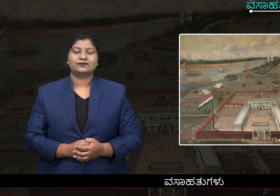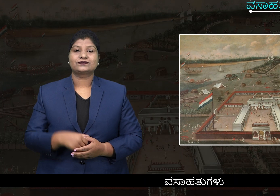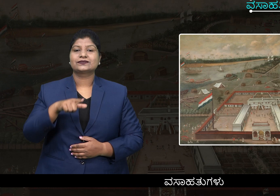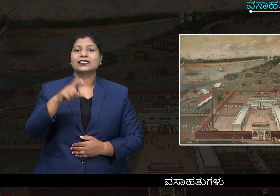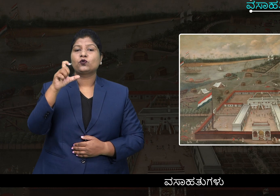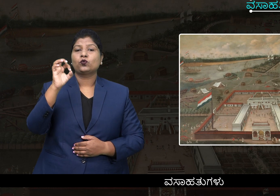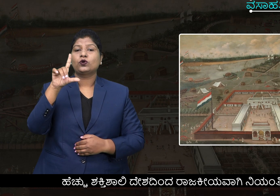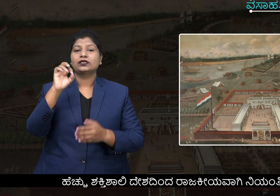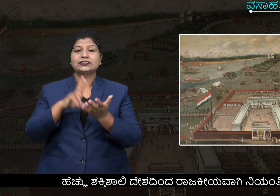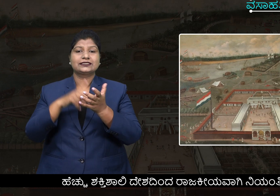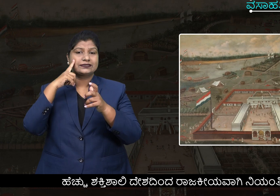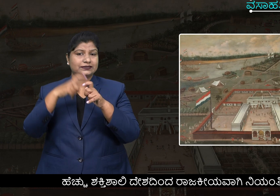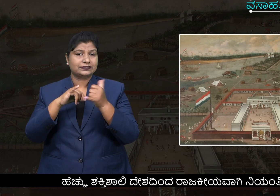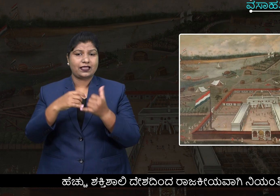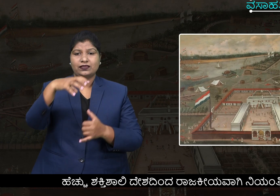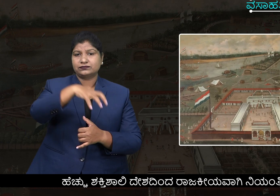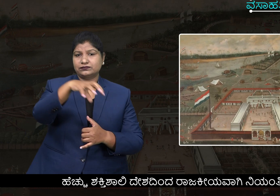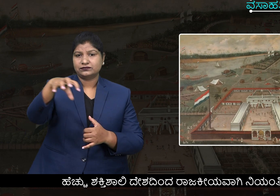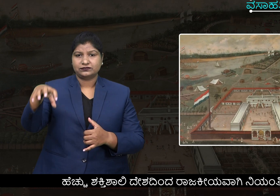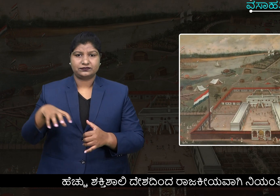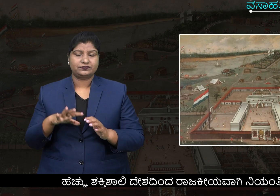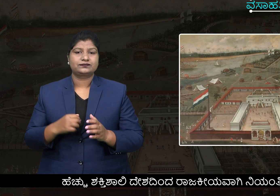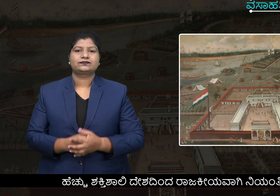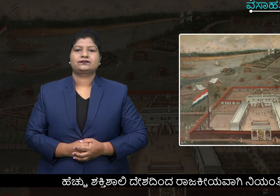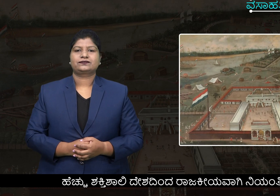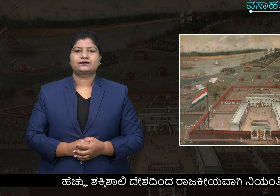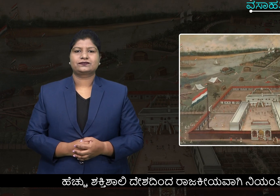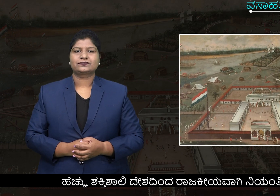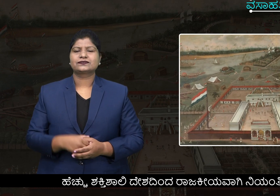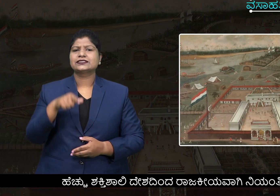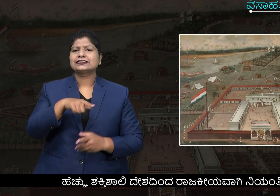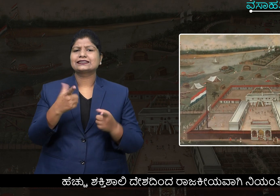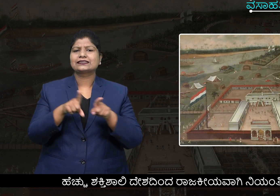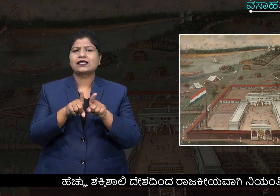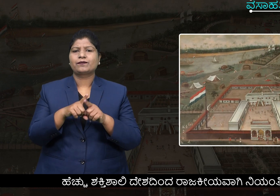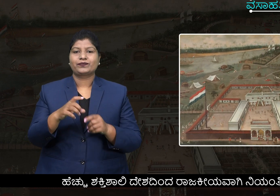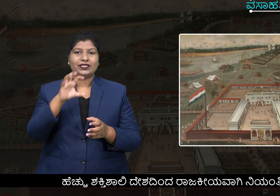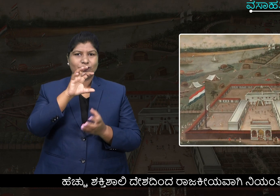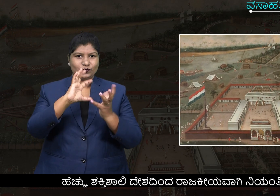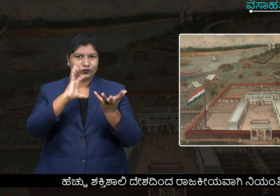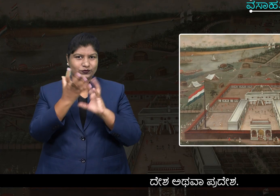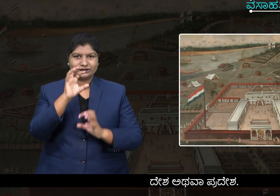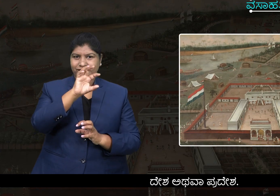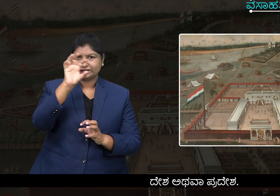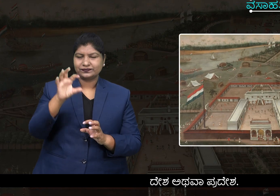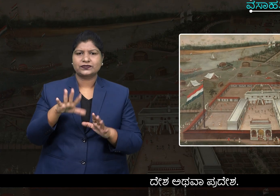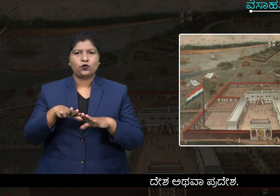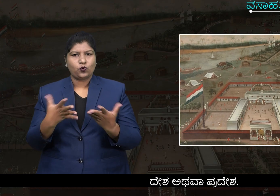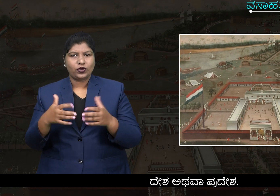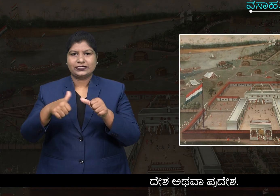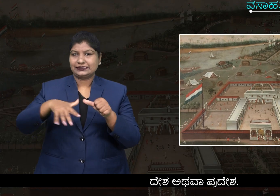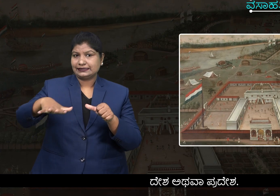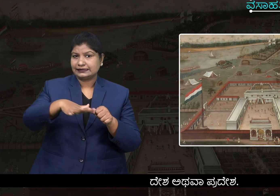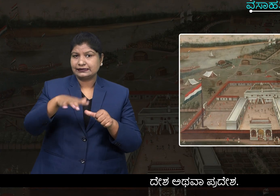ವಸಾಹತುಗಳು ಹೆಚ್ಚು ಶಕ್ತಿಶಾಲಿ ದೇಶದಿಂದ ರಾಜಕೀಯವಾಗಿ ನಿಯಂತ್ರಿಸಲ್ಪಡುವ ದೇಶ